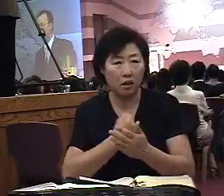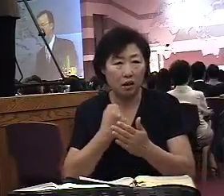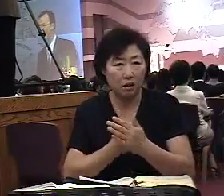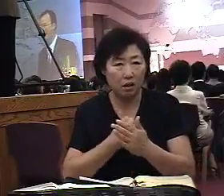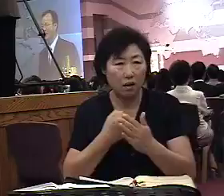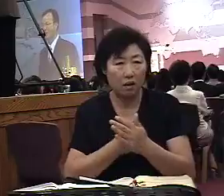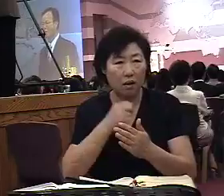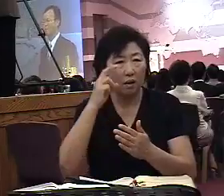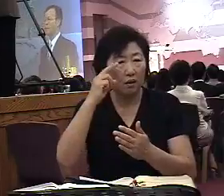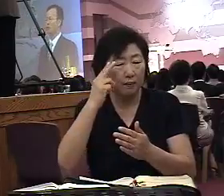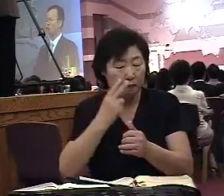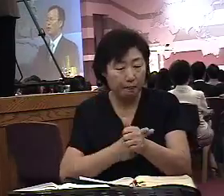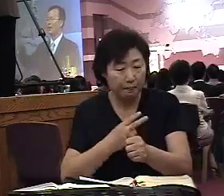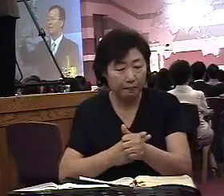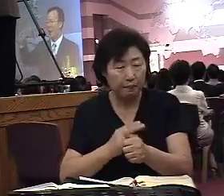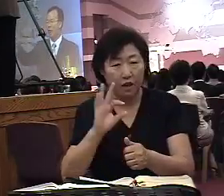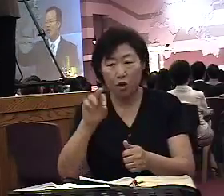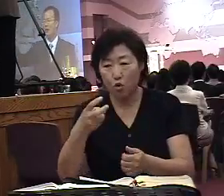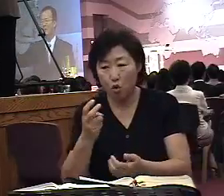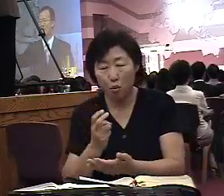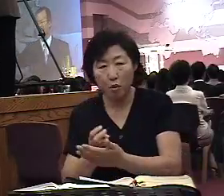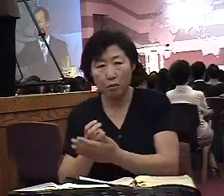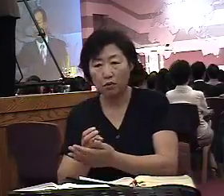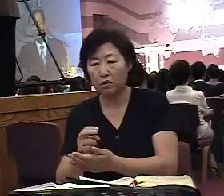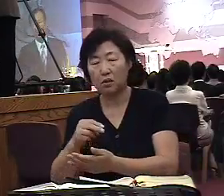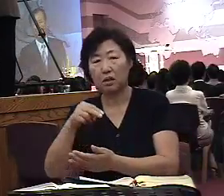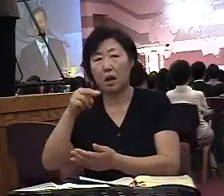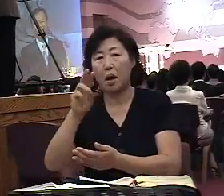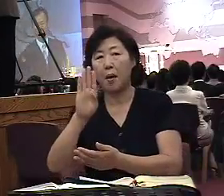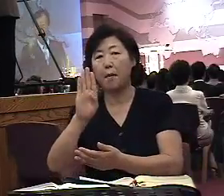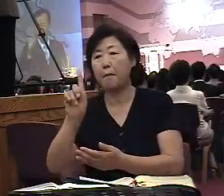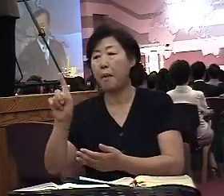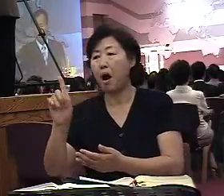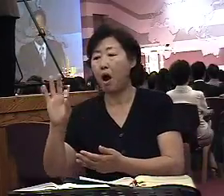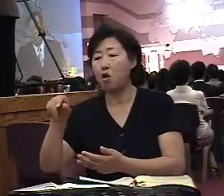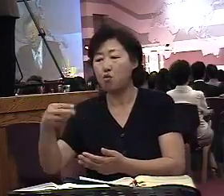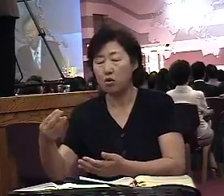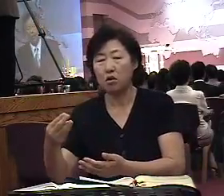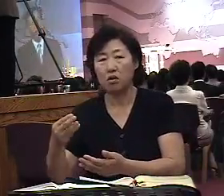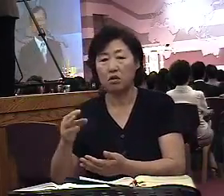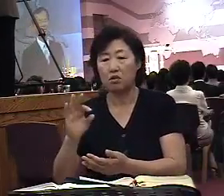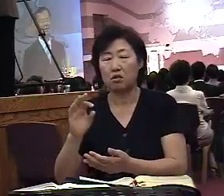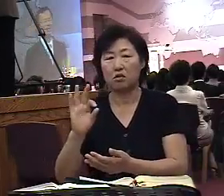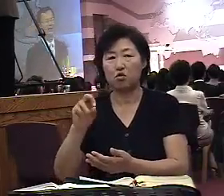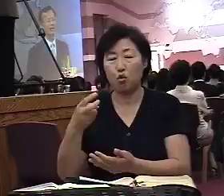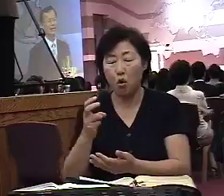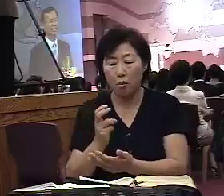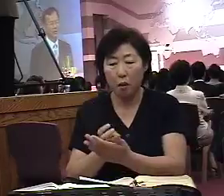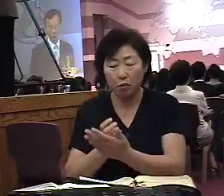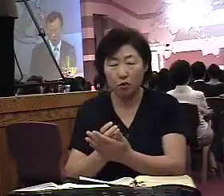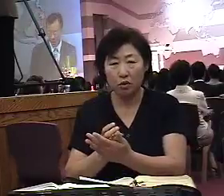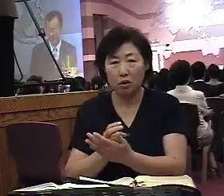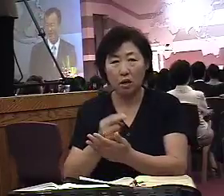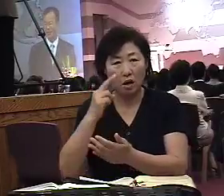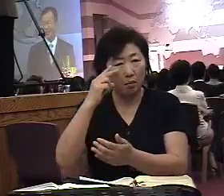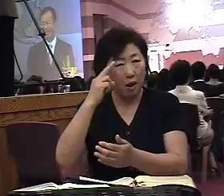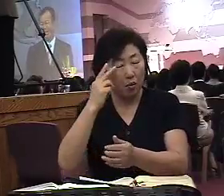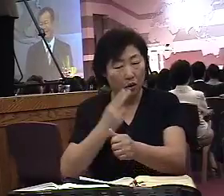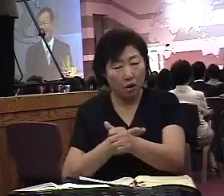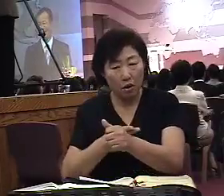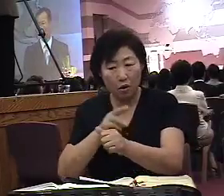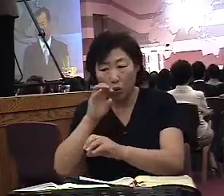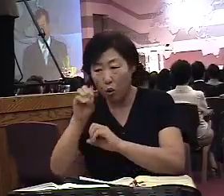사도 바울의 율법주의 바울, 사도가 되기 전이었죠. 율법주의 바울의 고백을 들을 수가